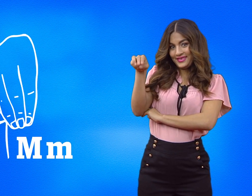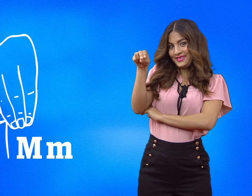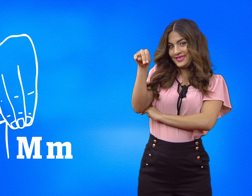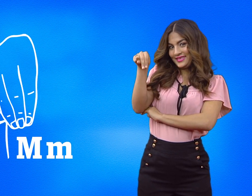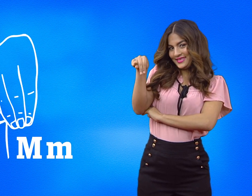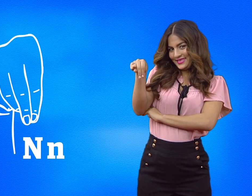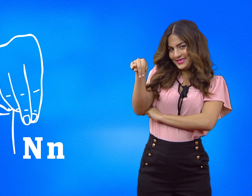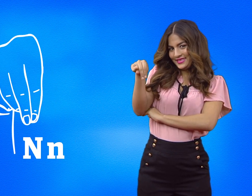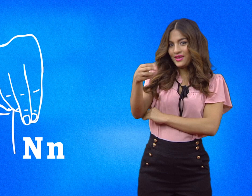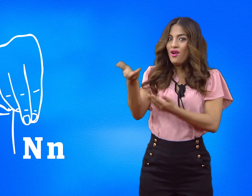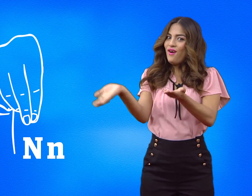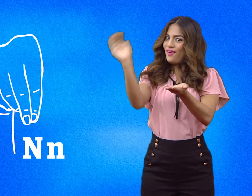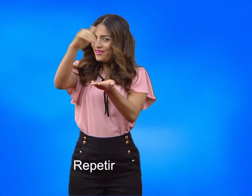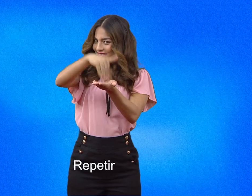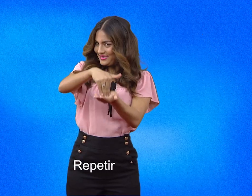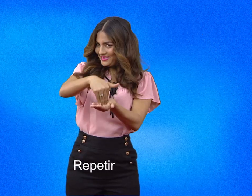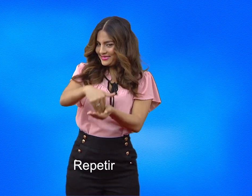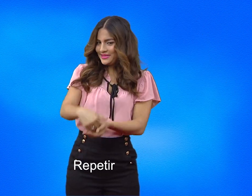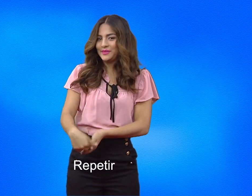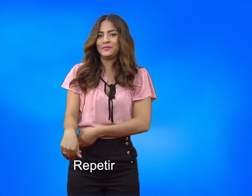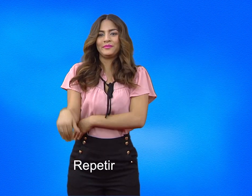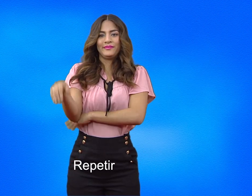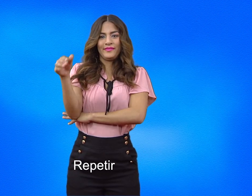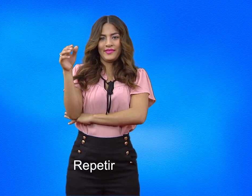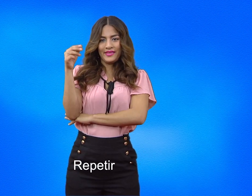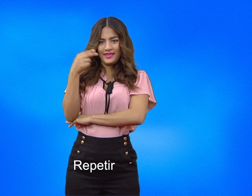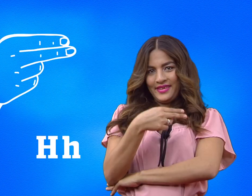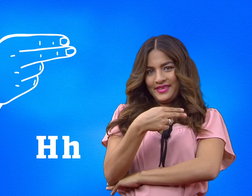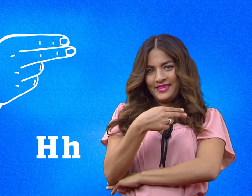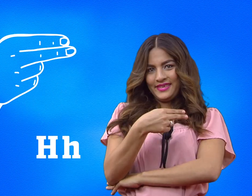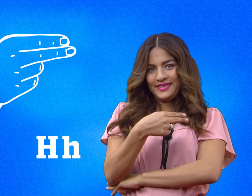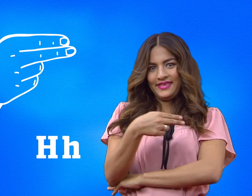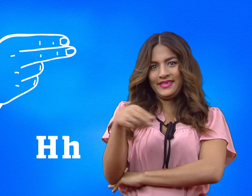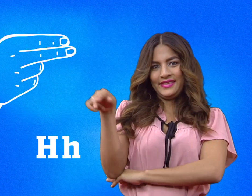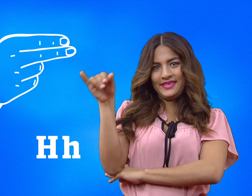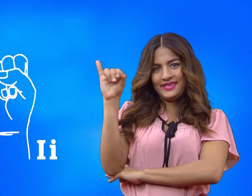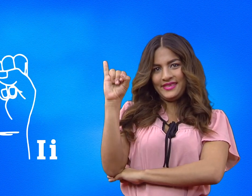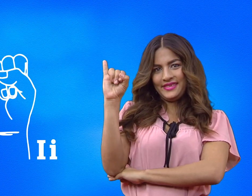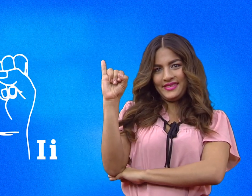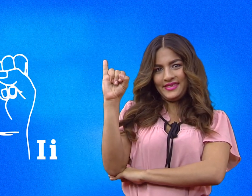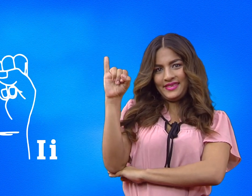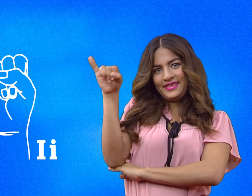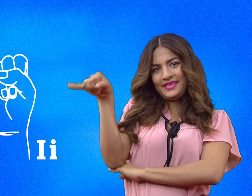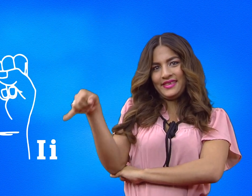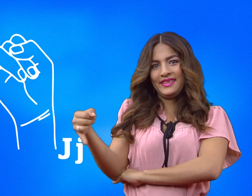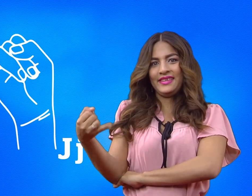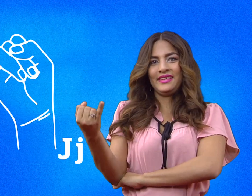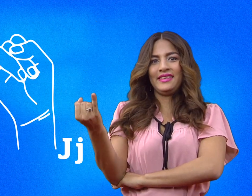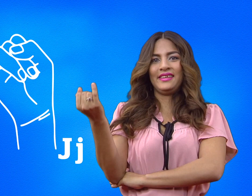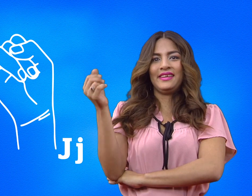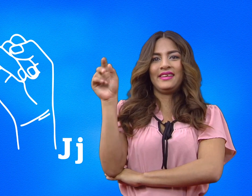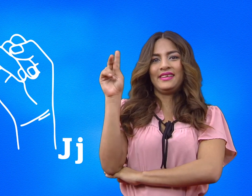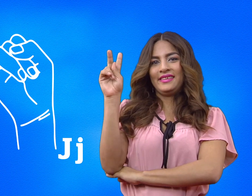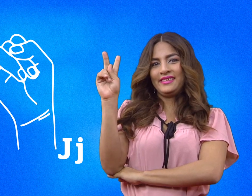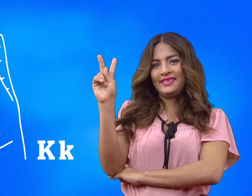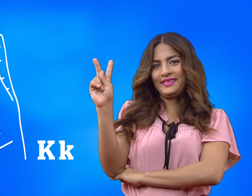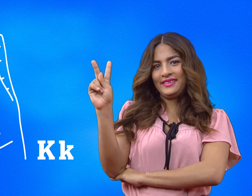M, N. Repetir. H, I, J,